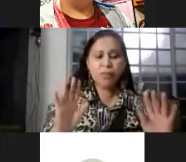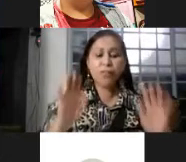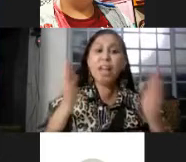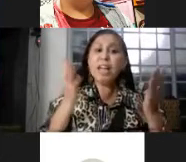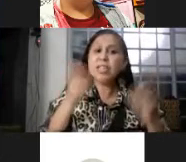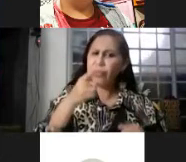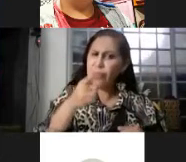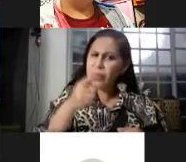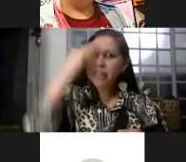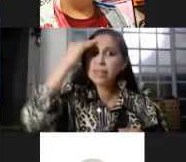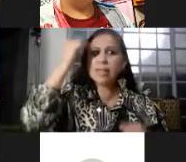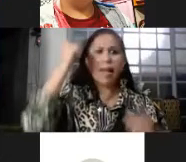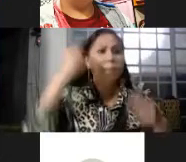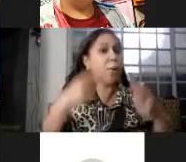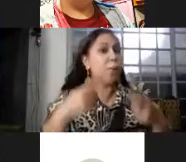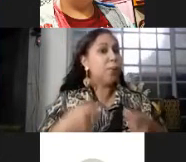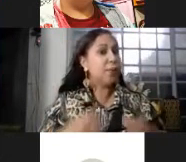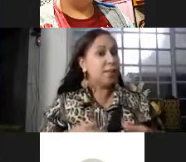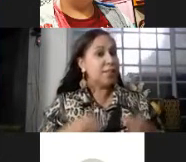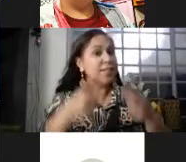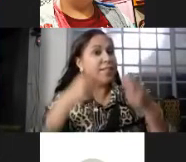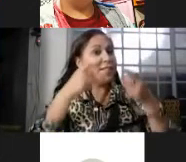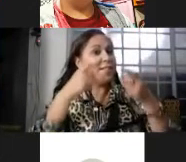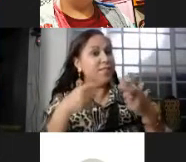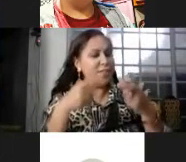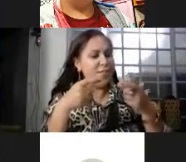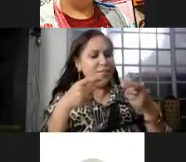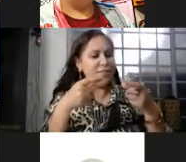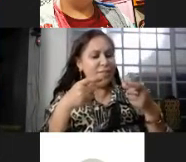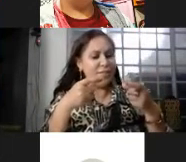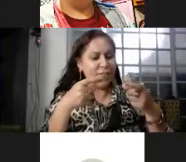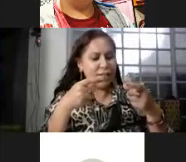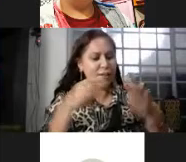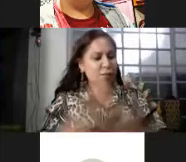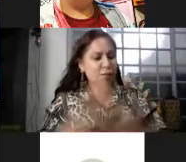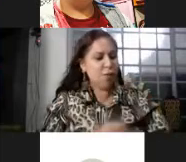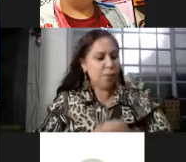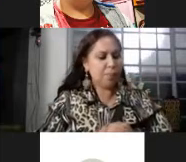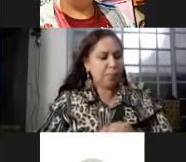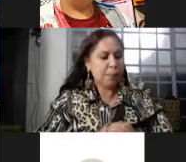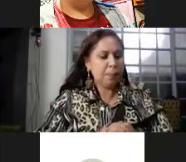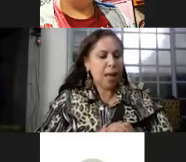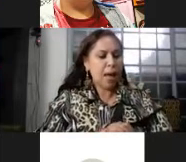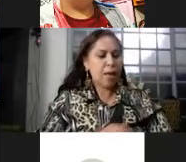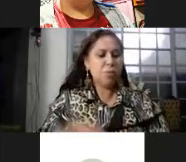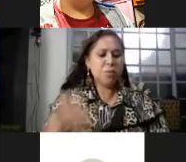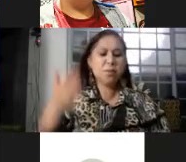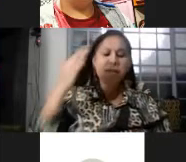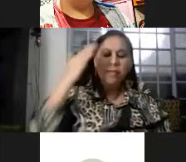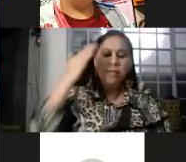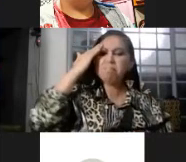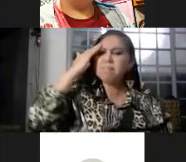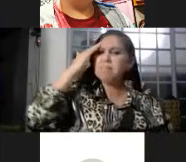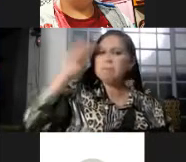Hoje, festa, você sabe onde? Viu? Fica dessa forma. Aí o outro